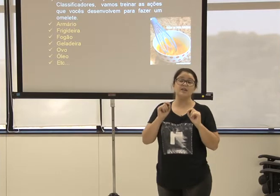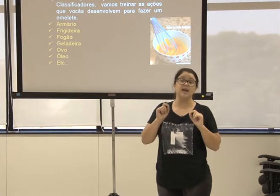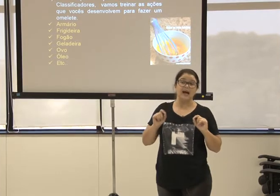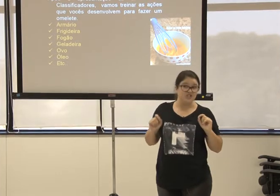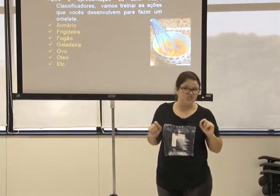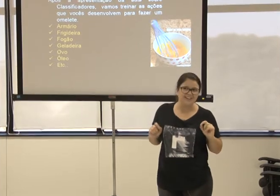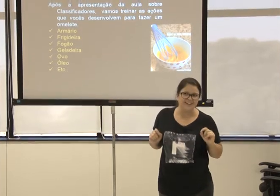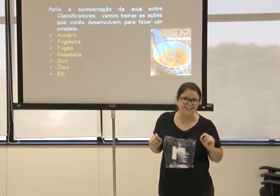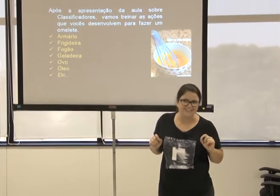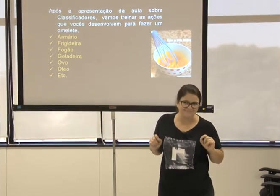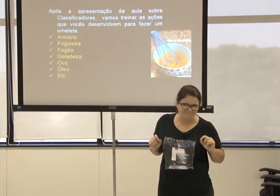é a dica?